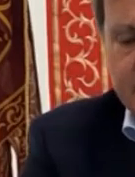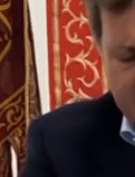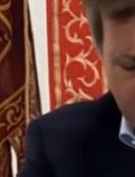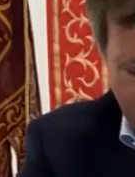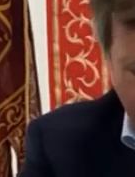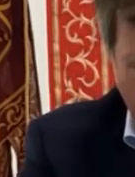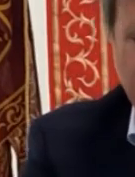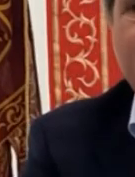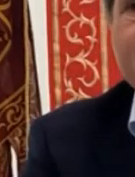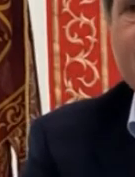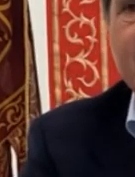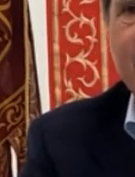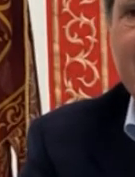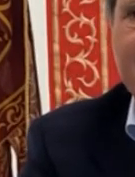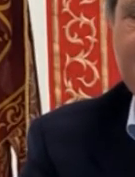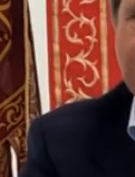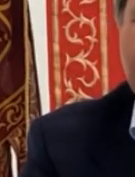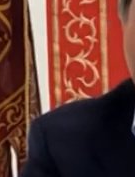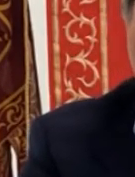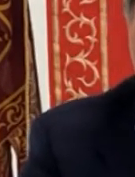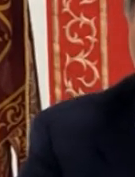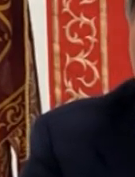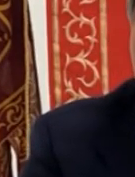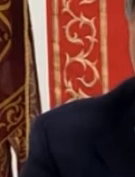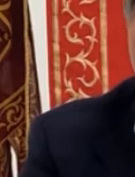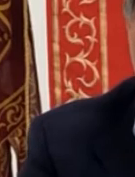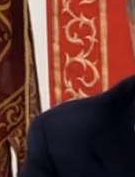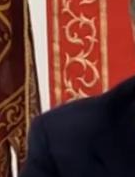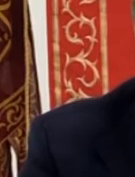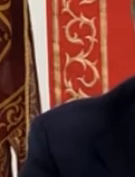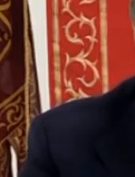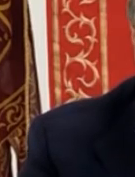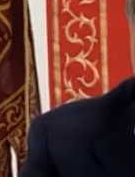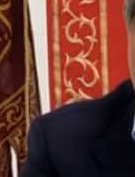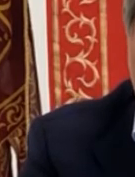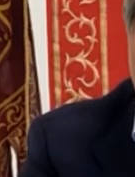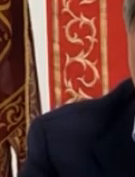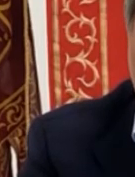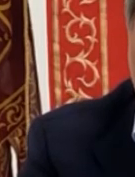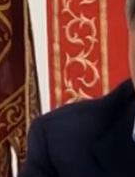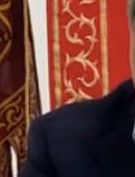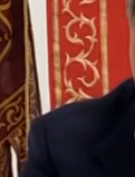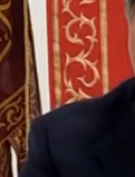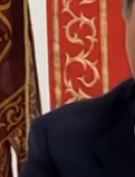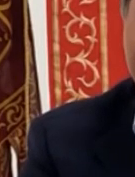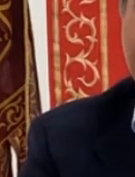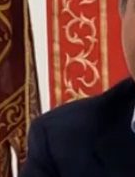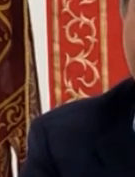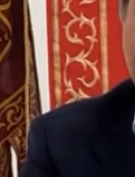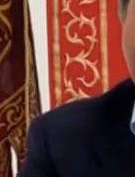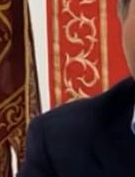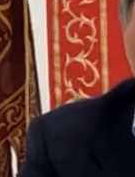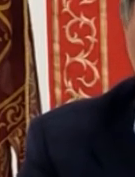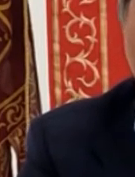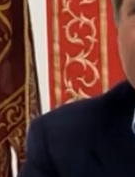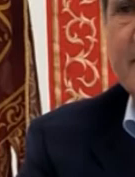abbiamo fatto una scelta di non fare ordinanze cioè oltre a come diceva prima antonio avere dall'inizio